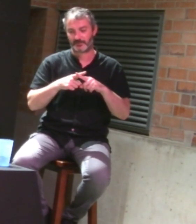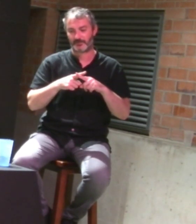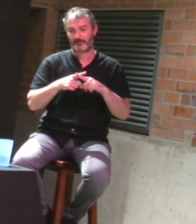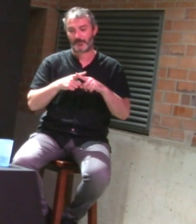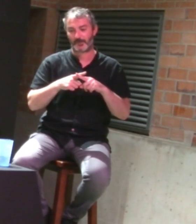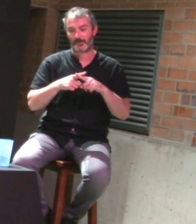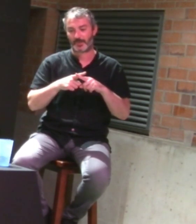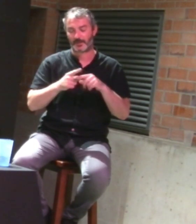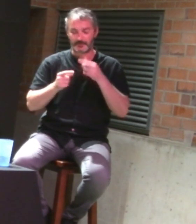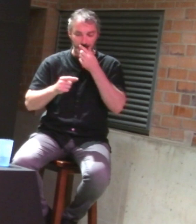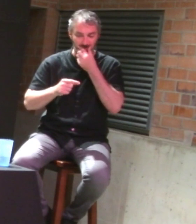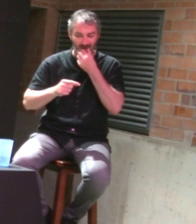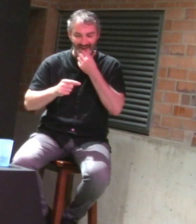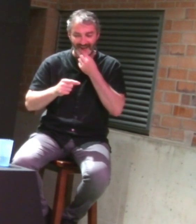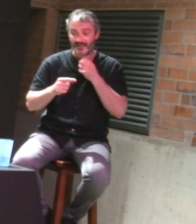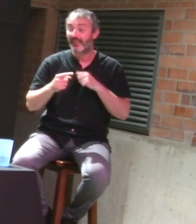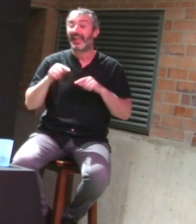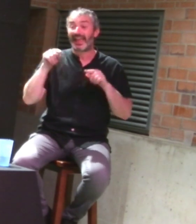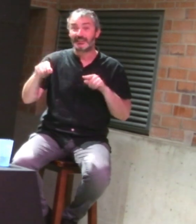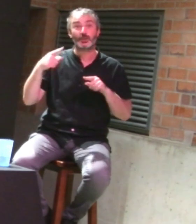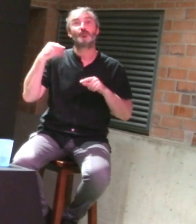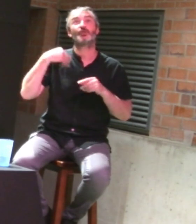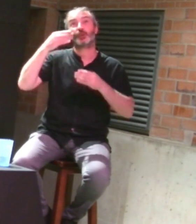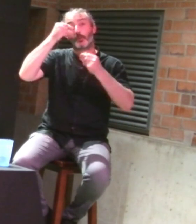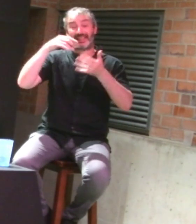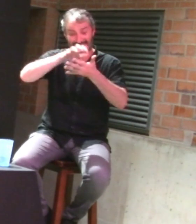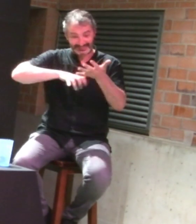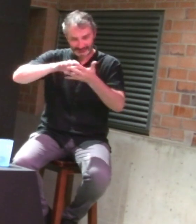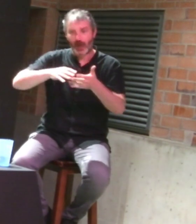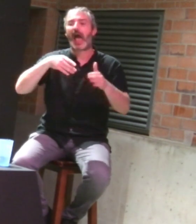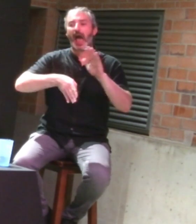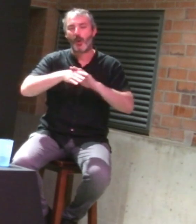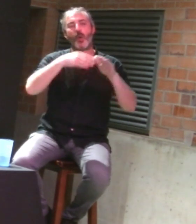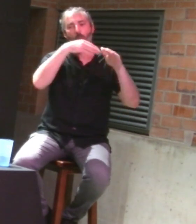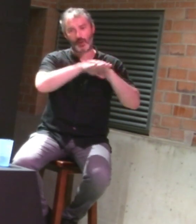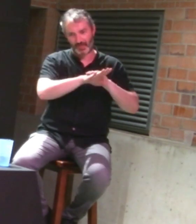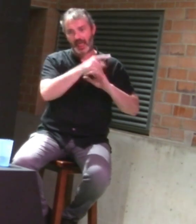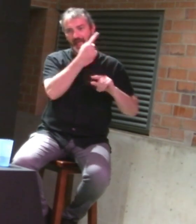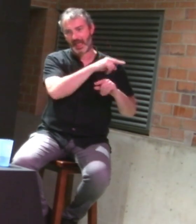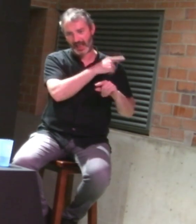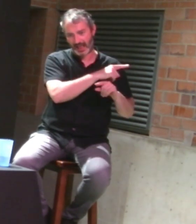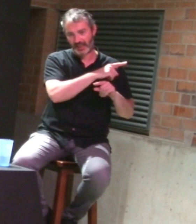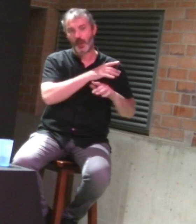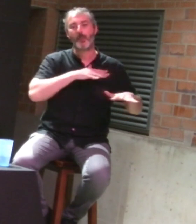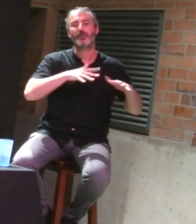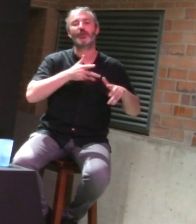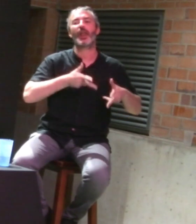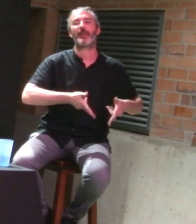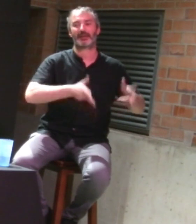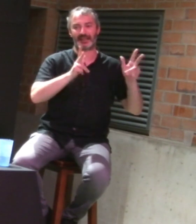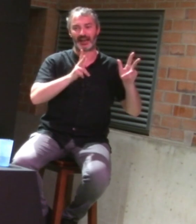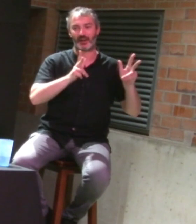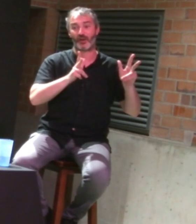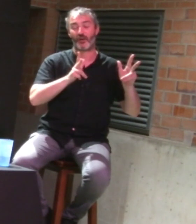podríem pensar que així que evoluciona el món això queda en l'oblit, però no. Tots aquests textos estan per dintre del moviment llibertari i veurem